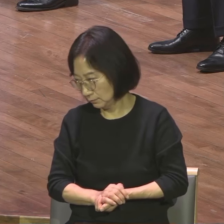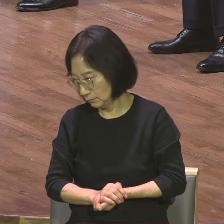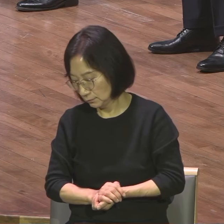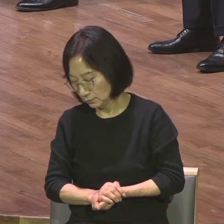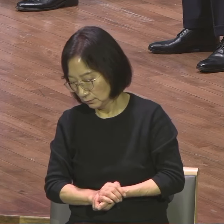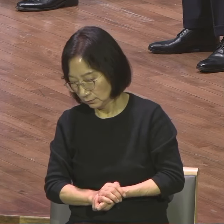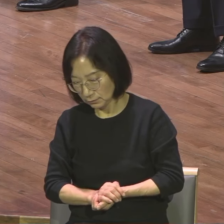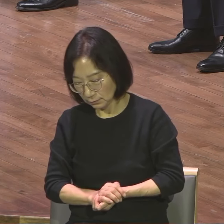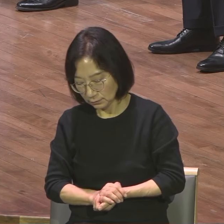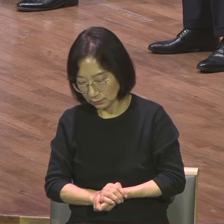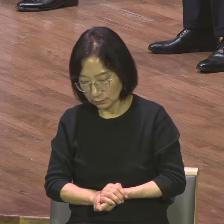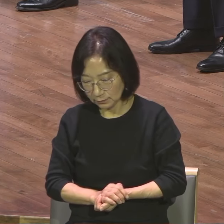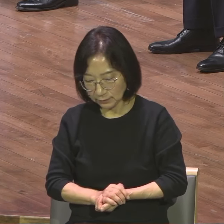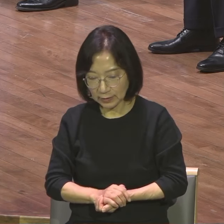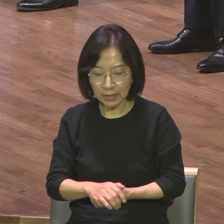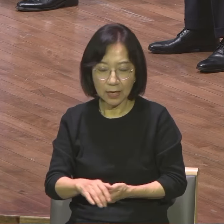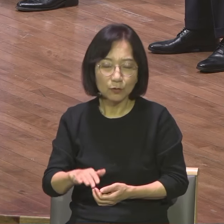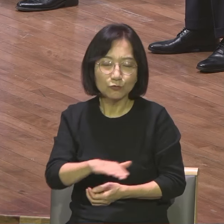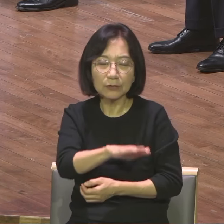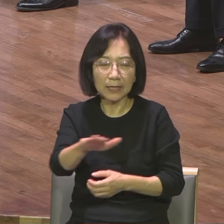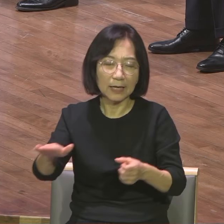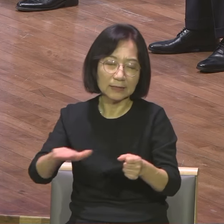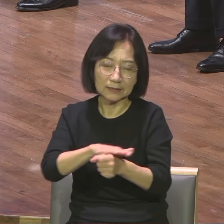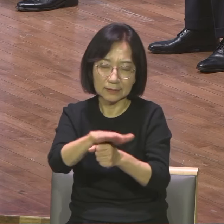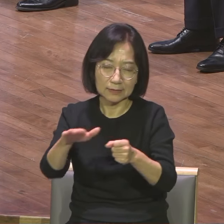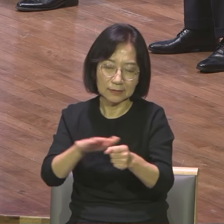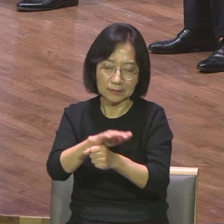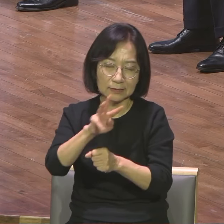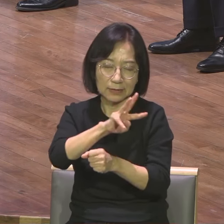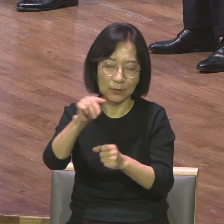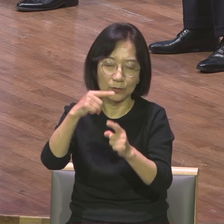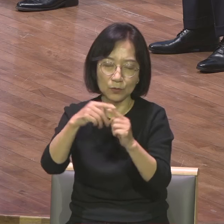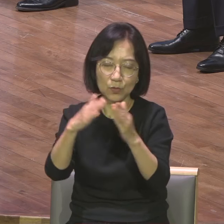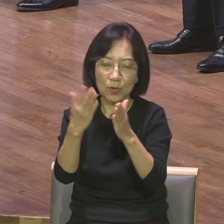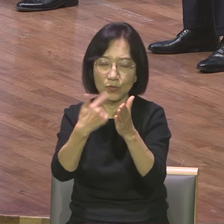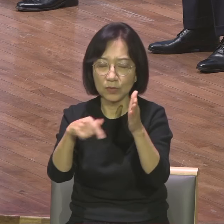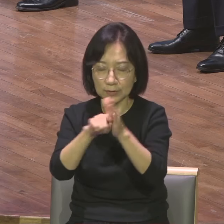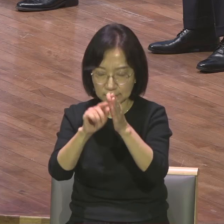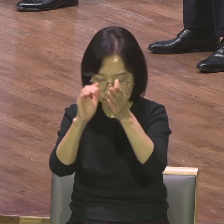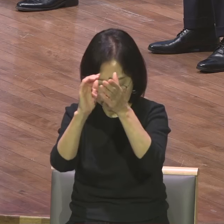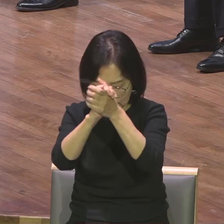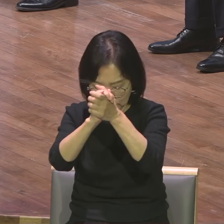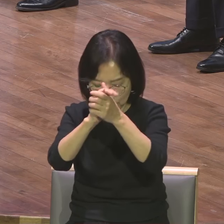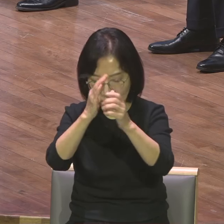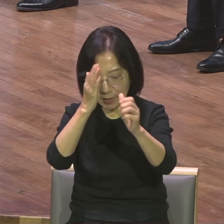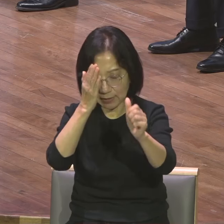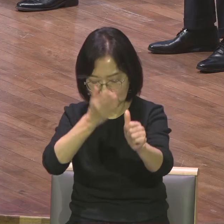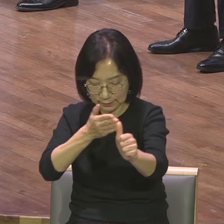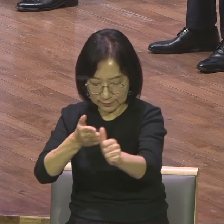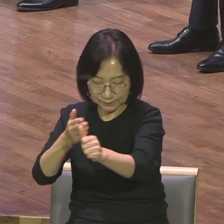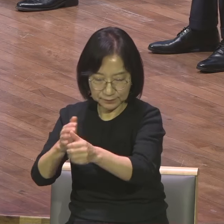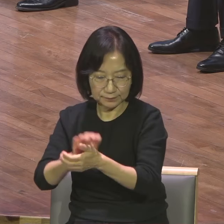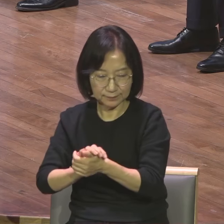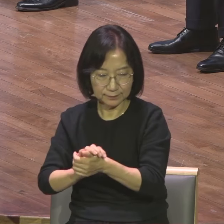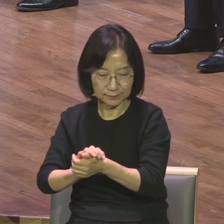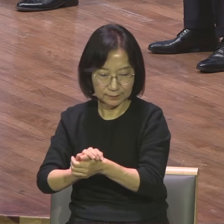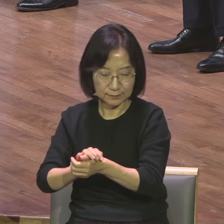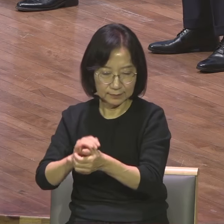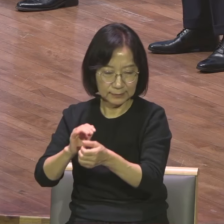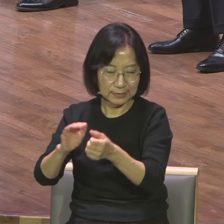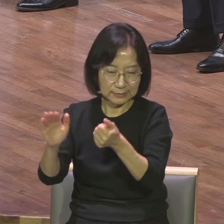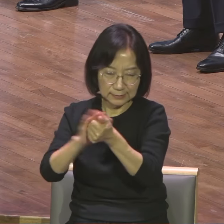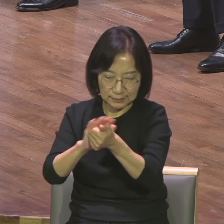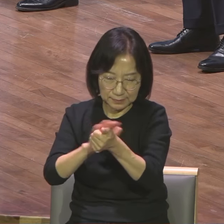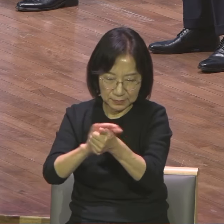우리가 사랑하는 예원교회를 위해 기도하겠습니다. 하나님 싸매시며 고치시는 하나님을 믿고 세계복음화를 향해